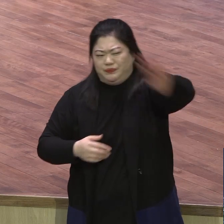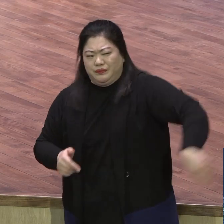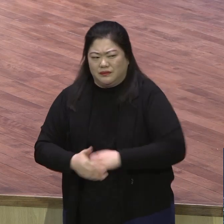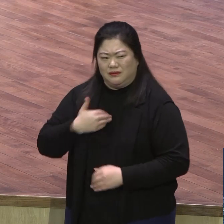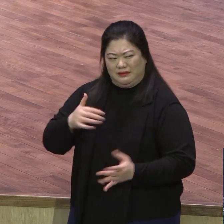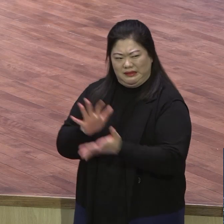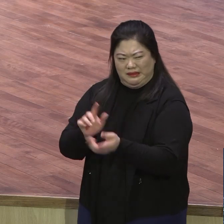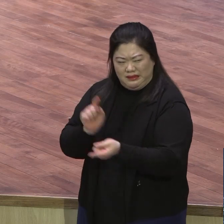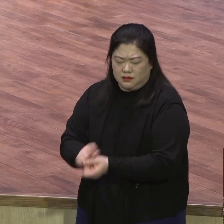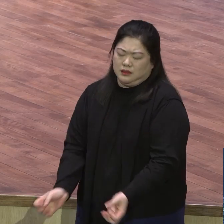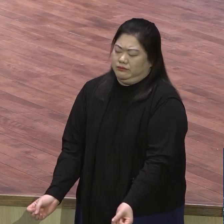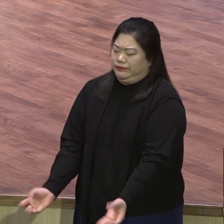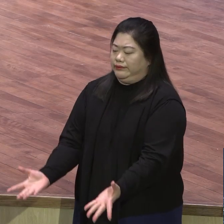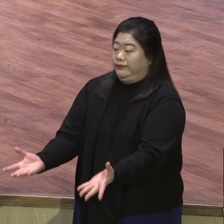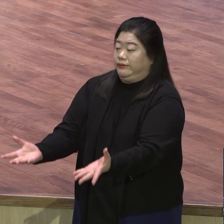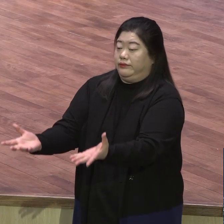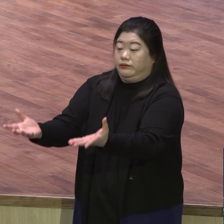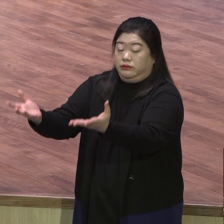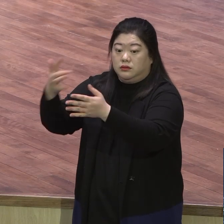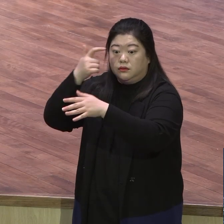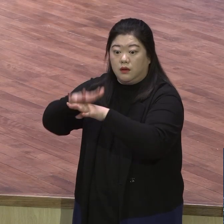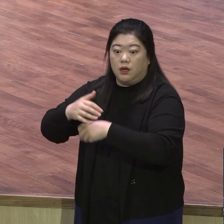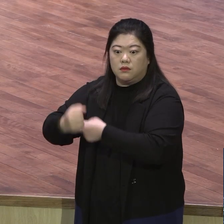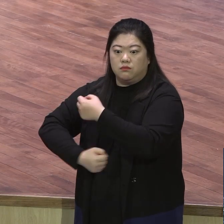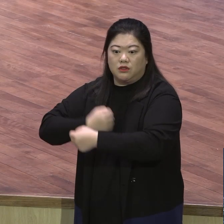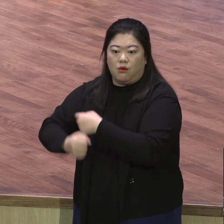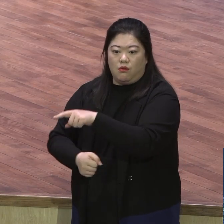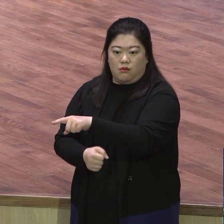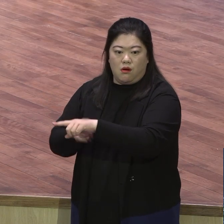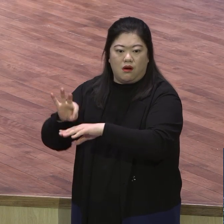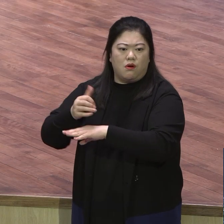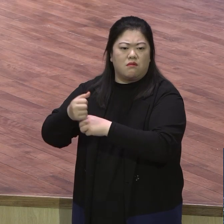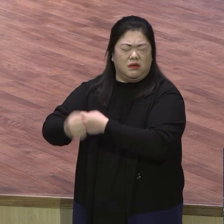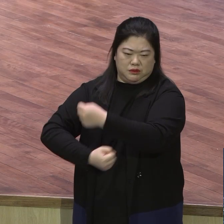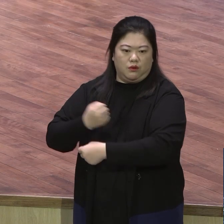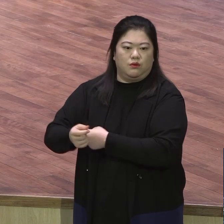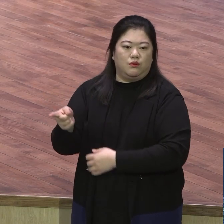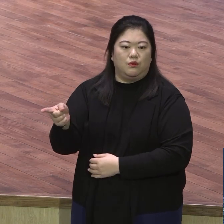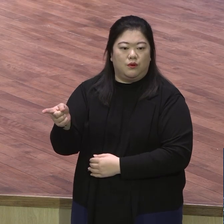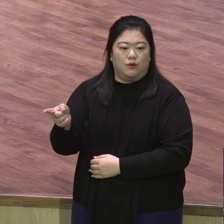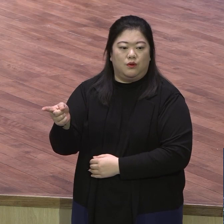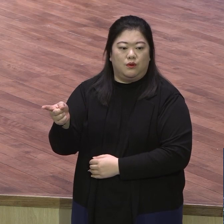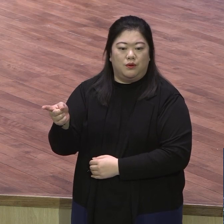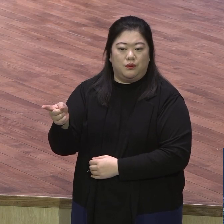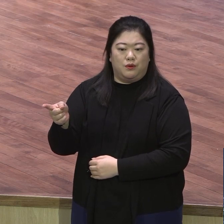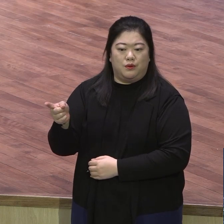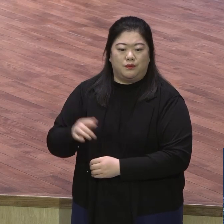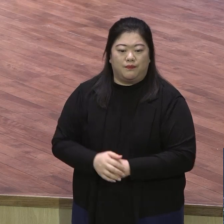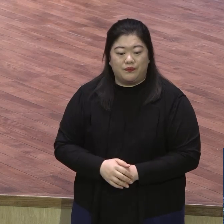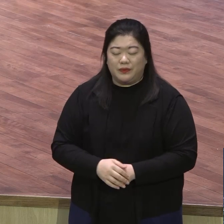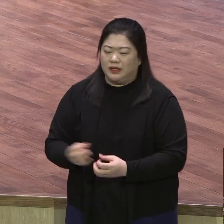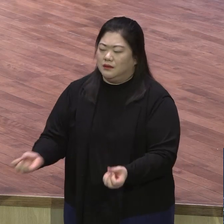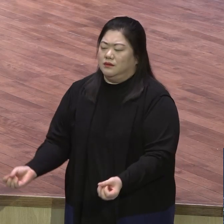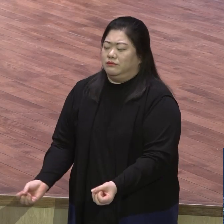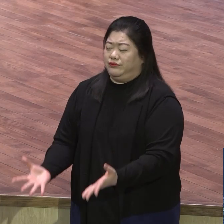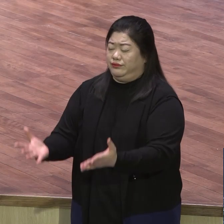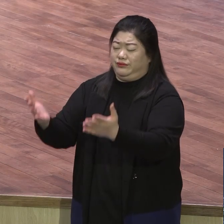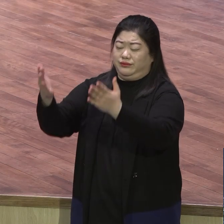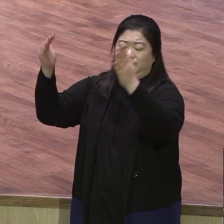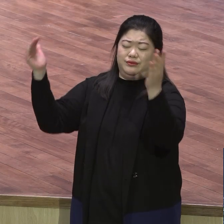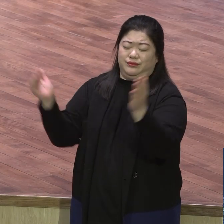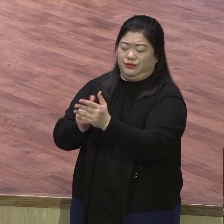자기가 번제를 드려버렸어요. 그런데 이 번제를 드리고 나자마자 사무엘이